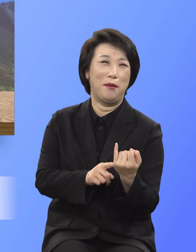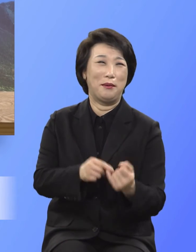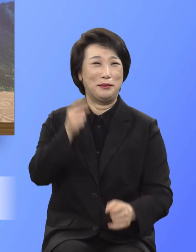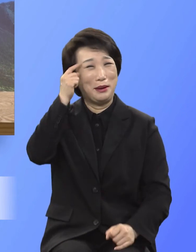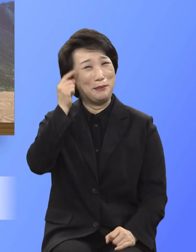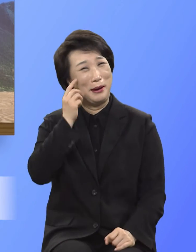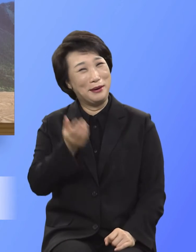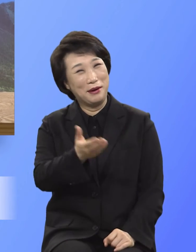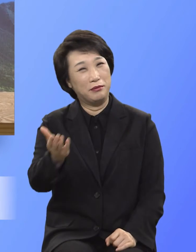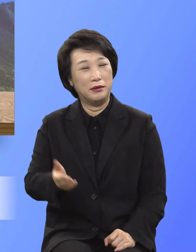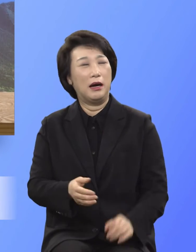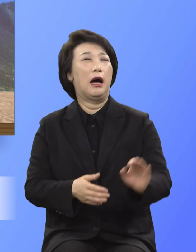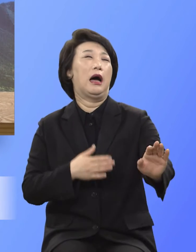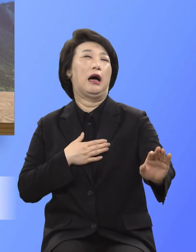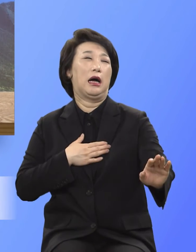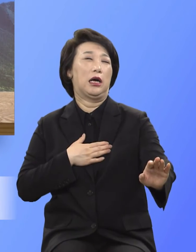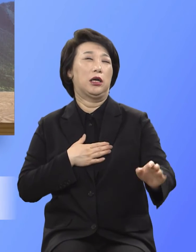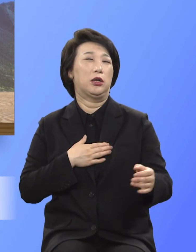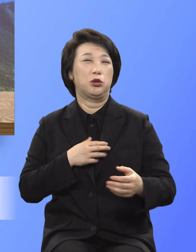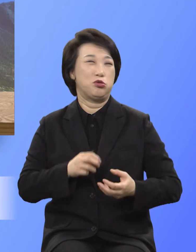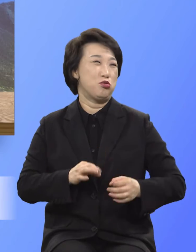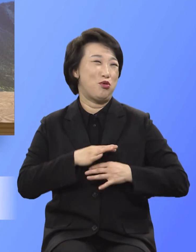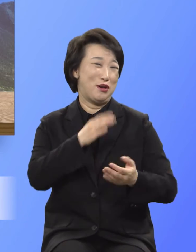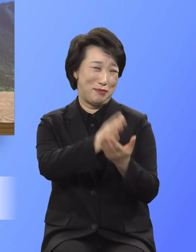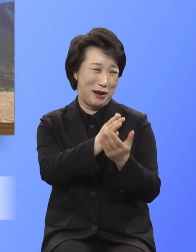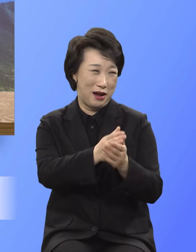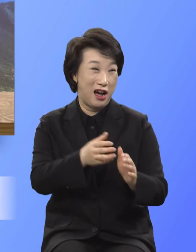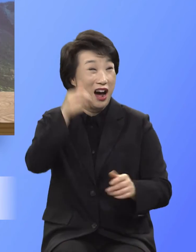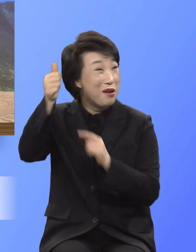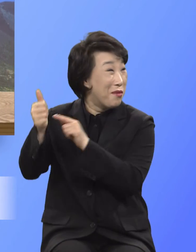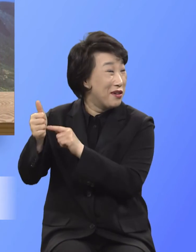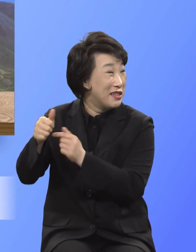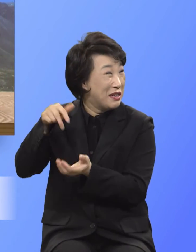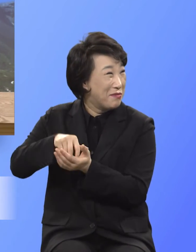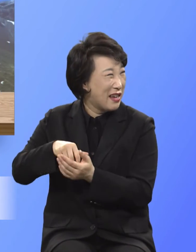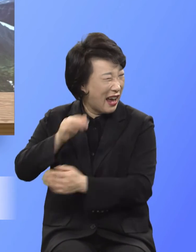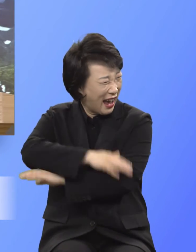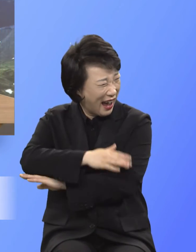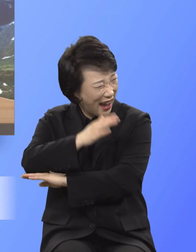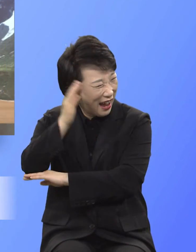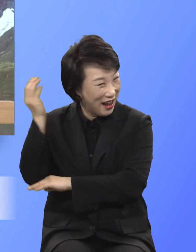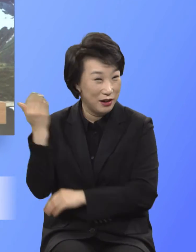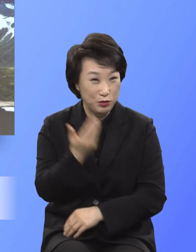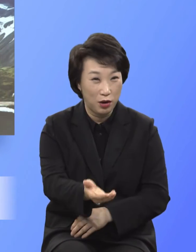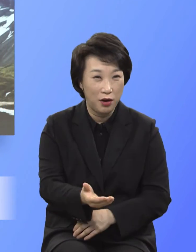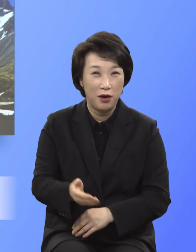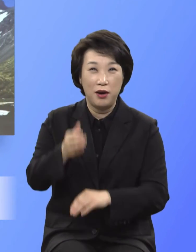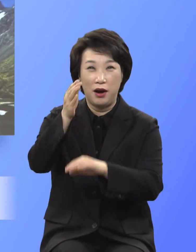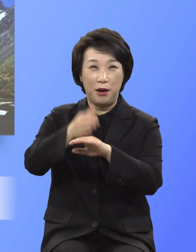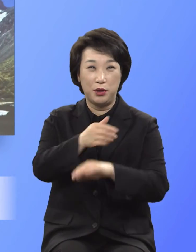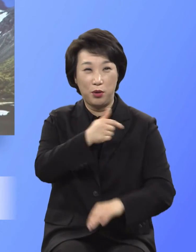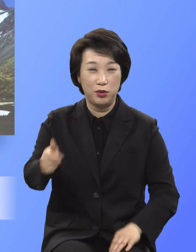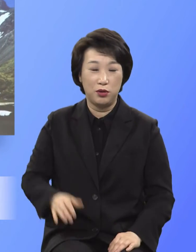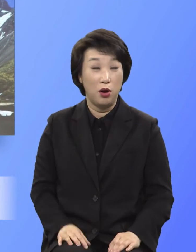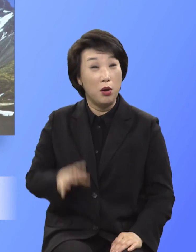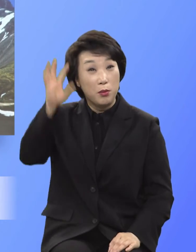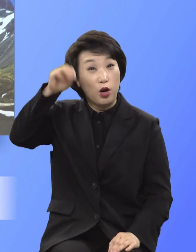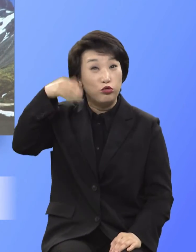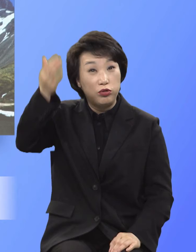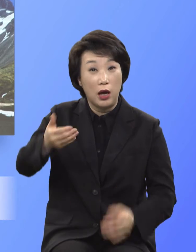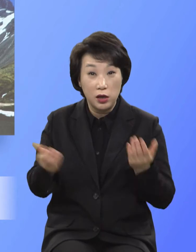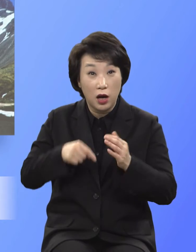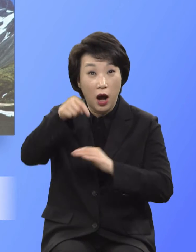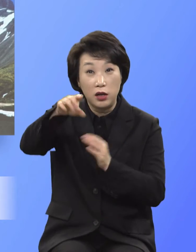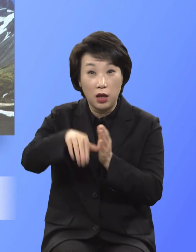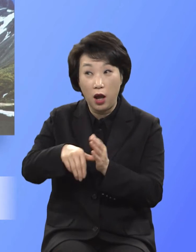생각해보세요. 놀랄 거 없어. 할아버지가 이래서 그래요. 너무 감사해. 그 다음에 며칠 있다 죽었는데